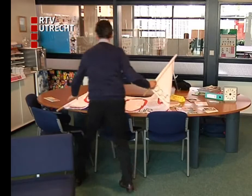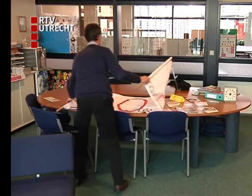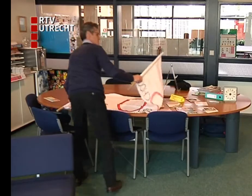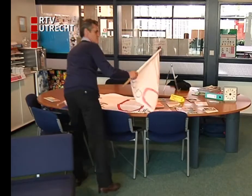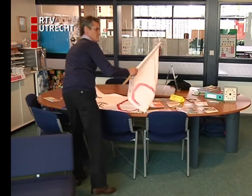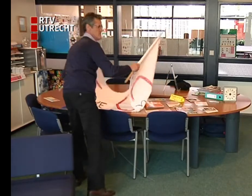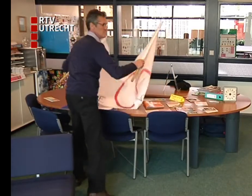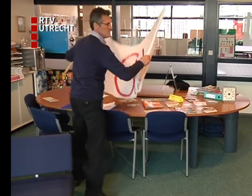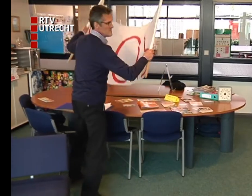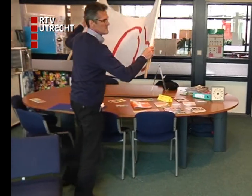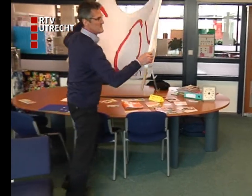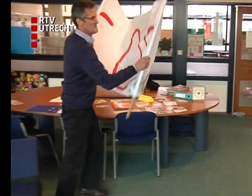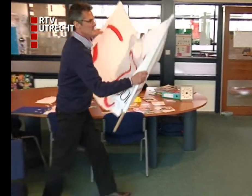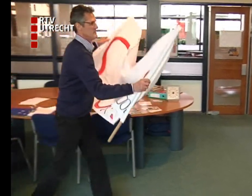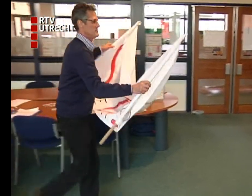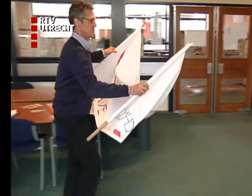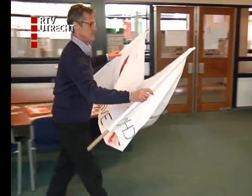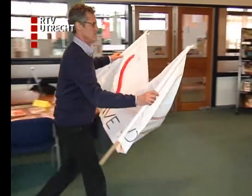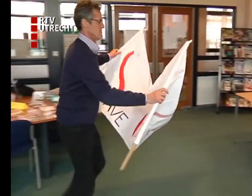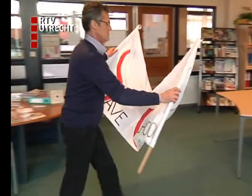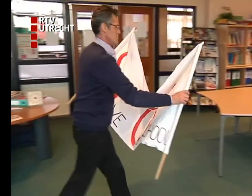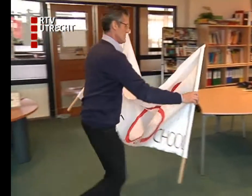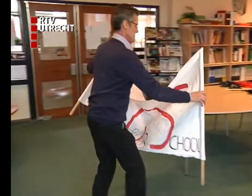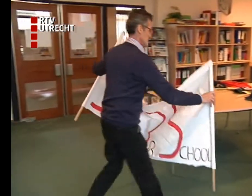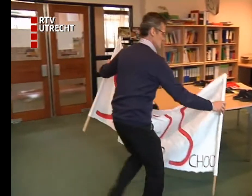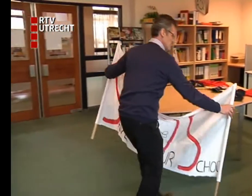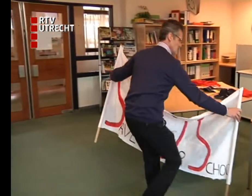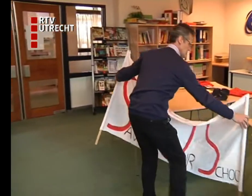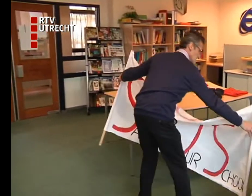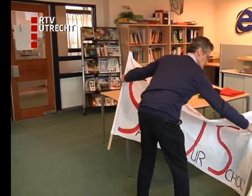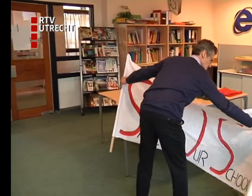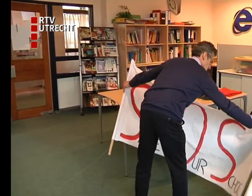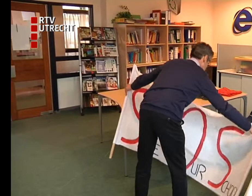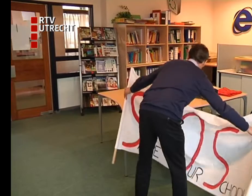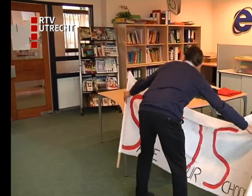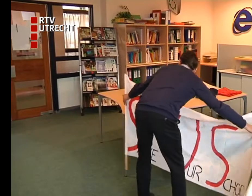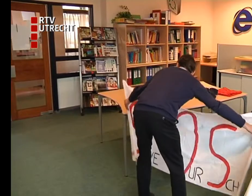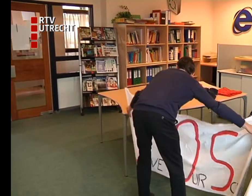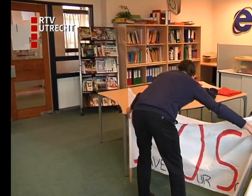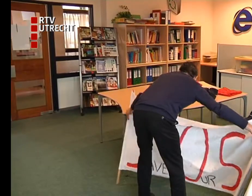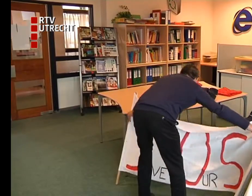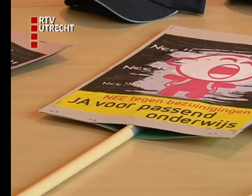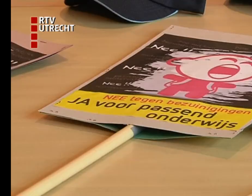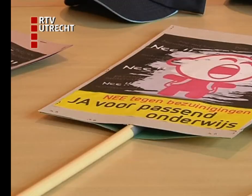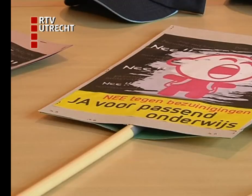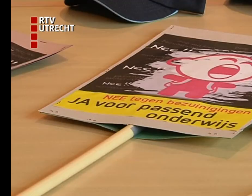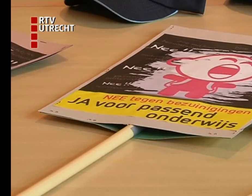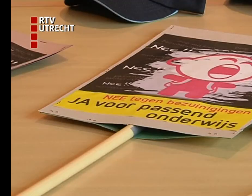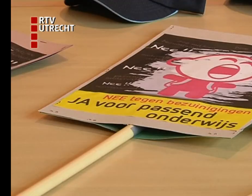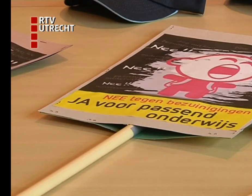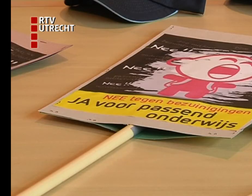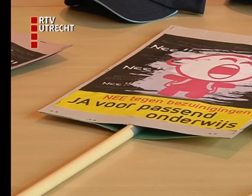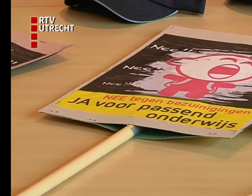Eerder op de dag zijn we op de school van Paul, de Bertha Muller School. Dit hebben de collega's gisteren thuis gemaakt. Ik heb ze opgeroepen om